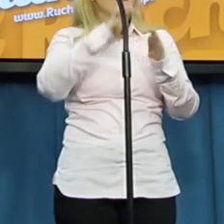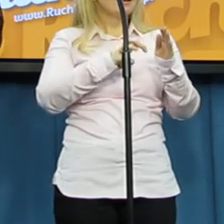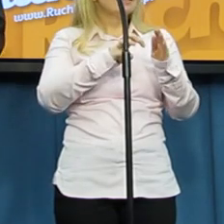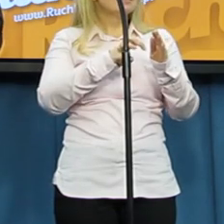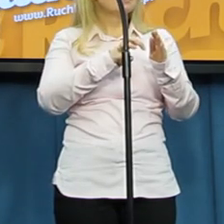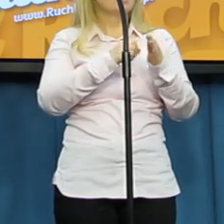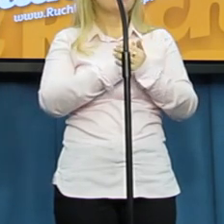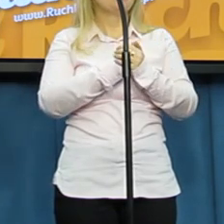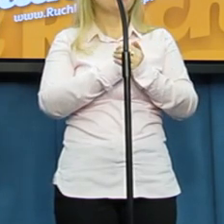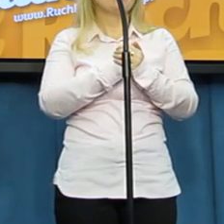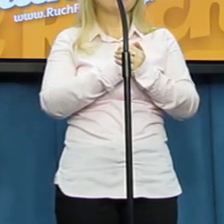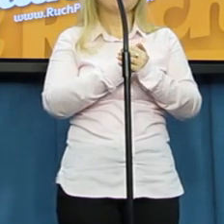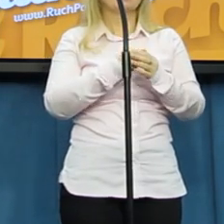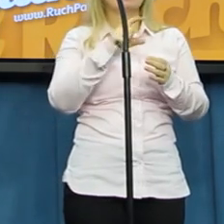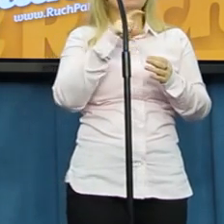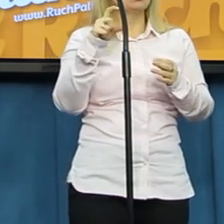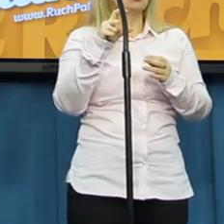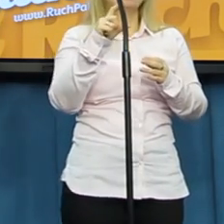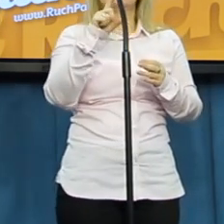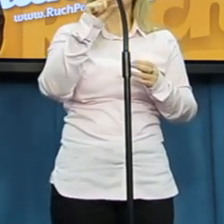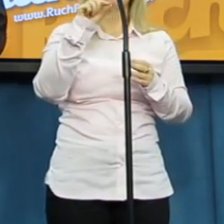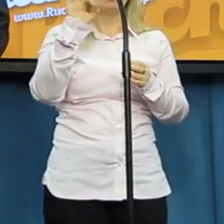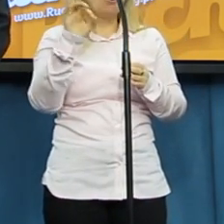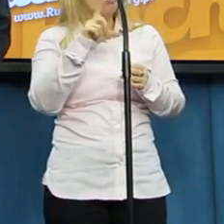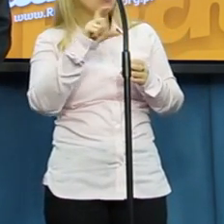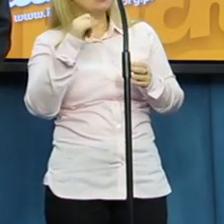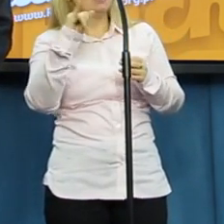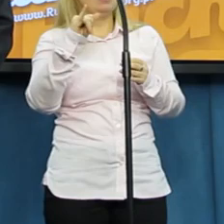Ja, nie, to może z Platformy. Chcę państwu jasno powiedzieć.